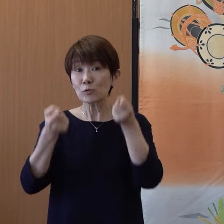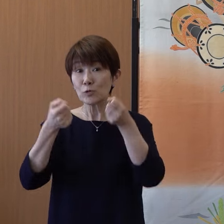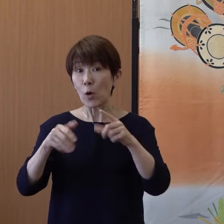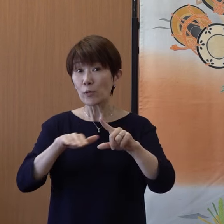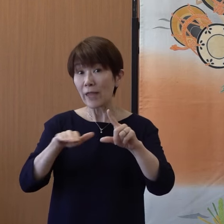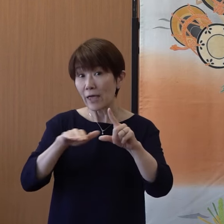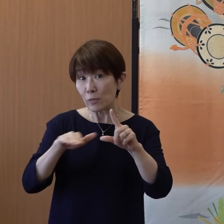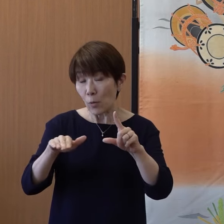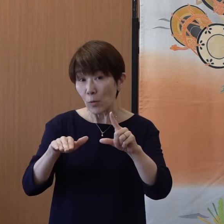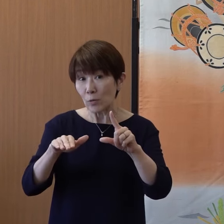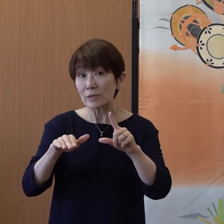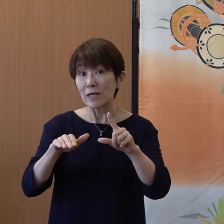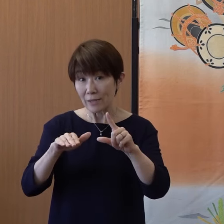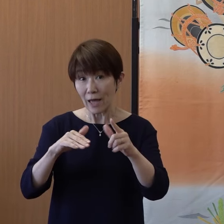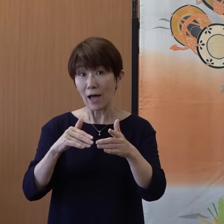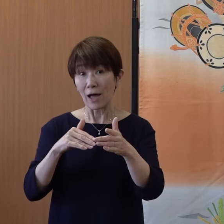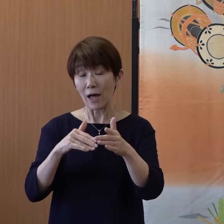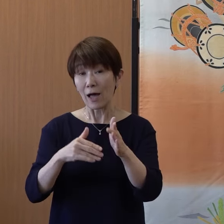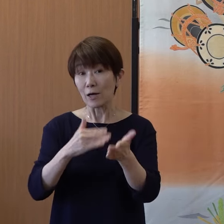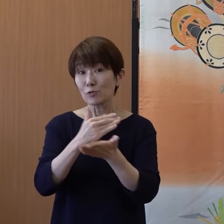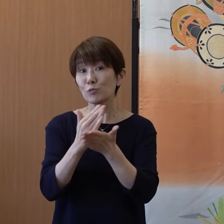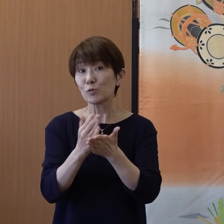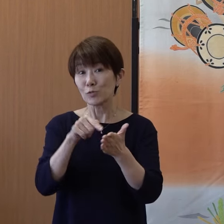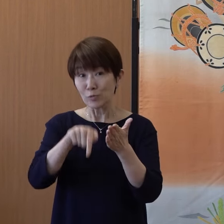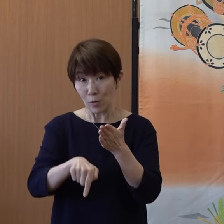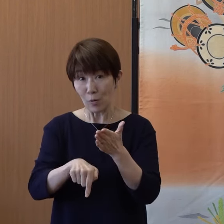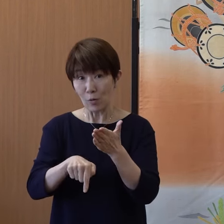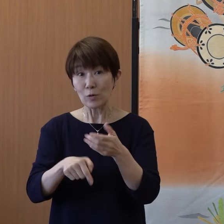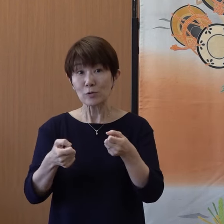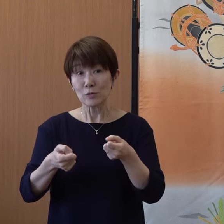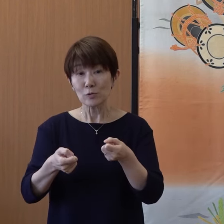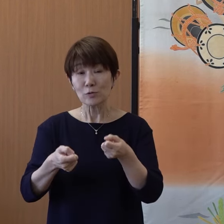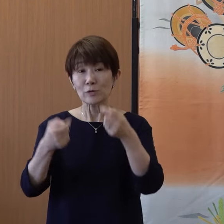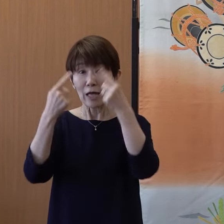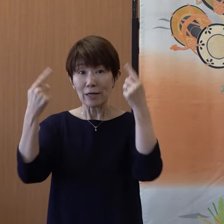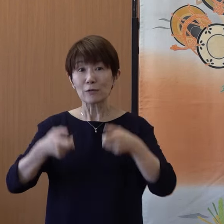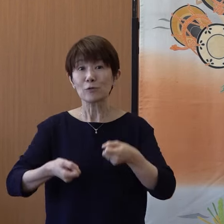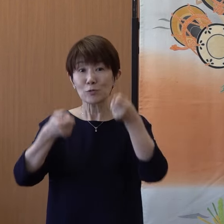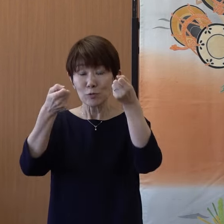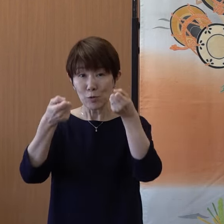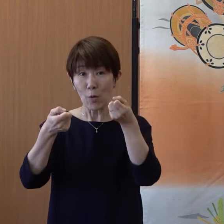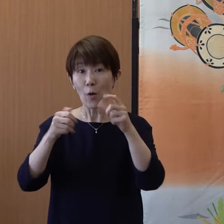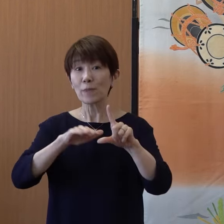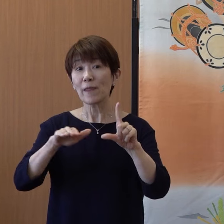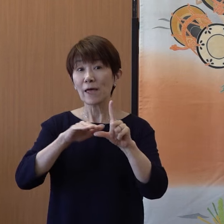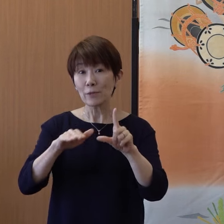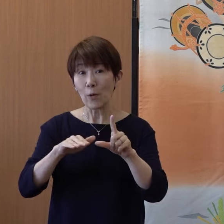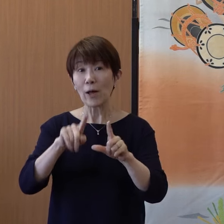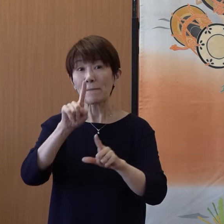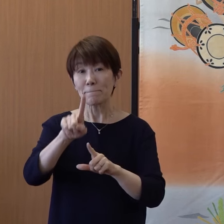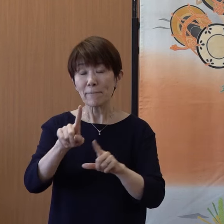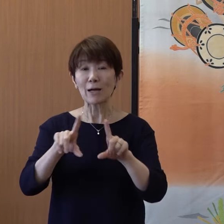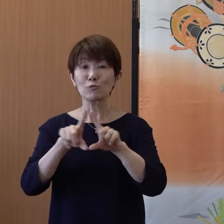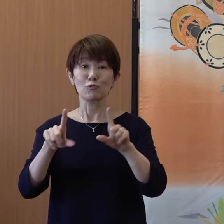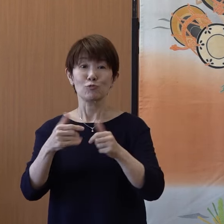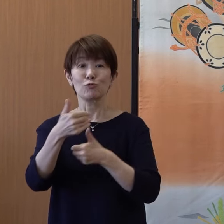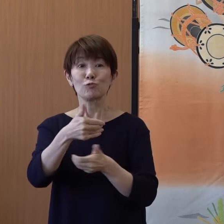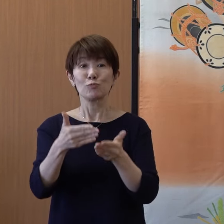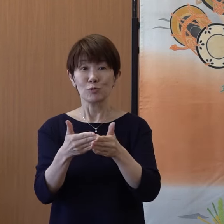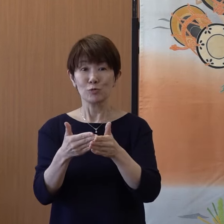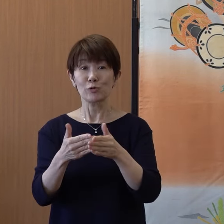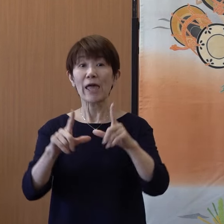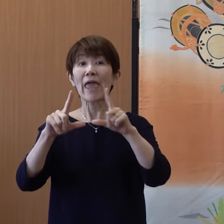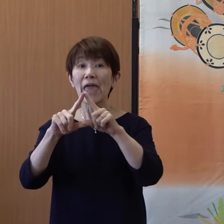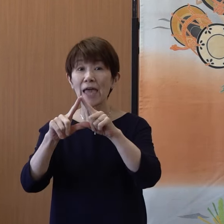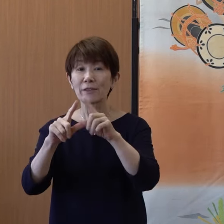としていた試験区分を大学卒業程度一般区分 A に名称変更し、大